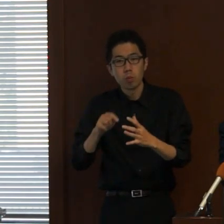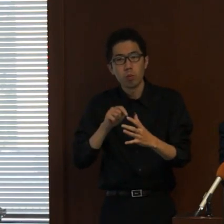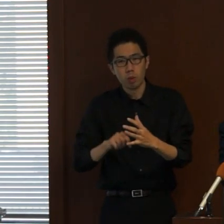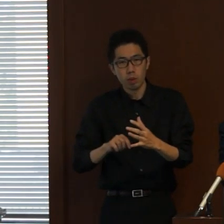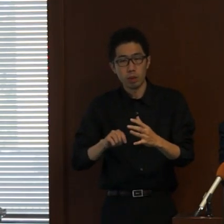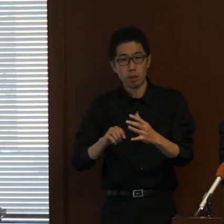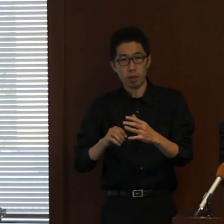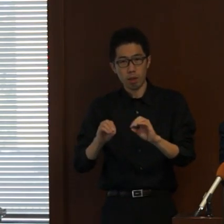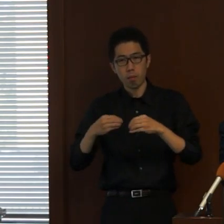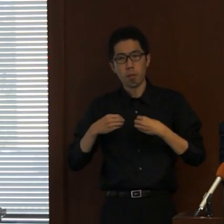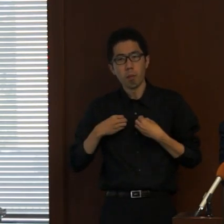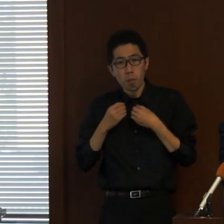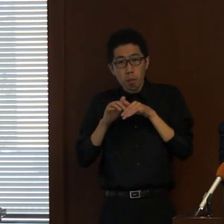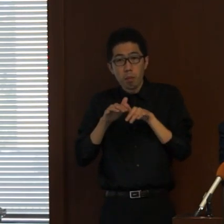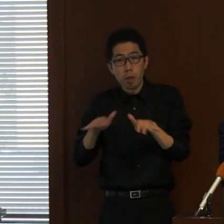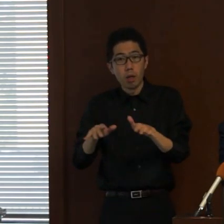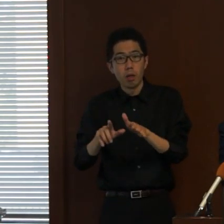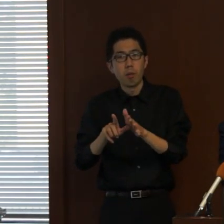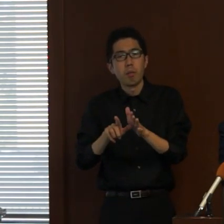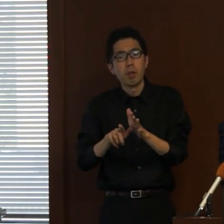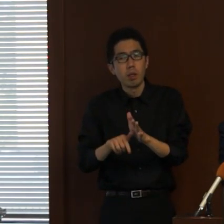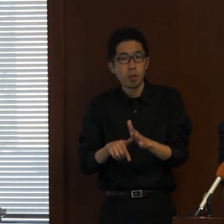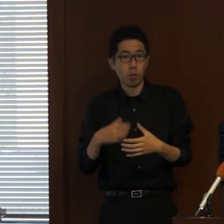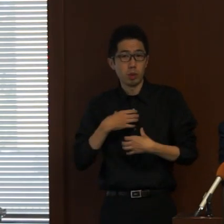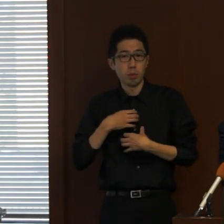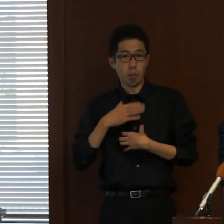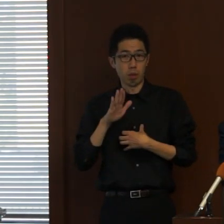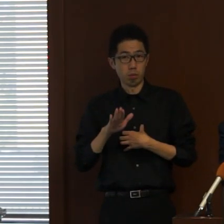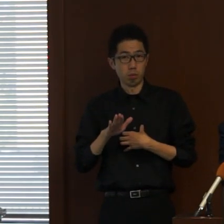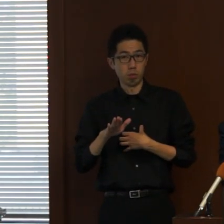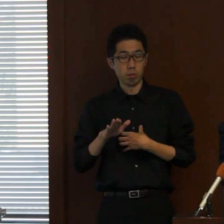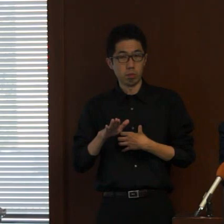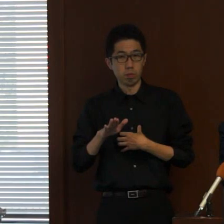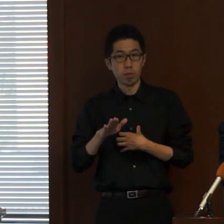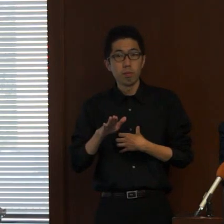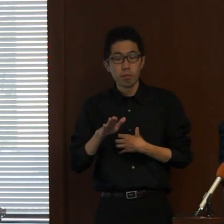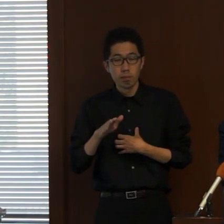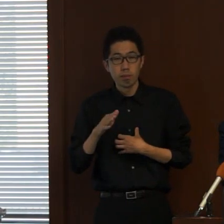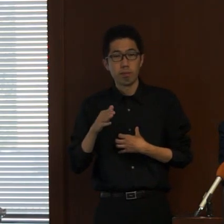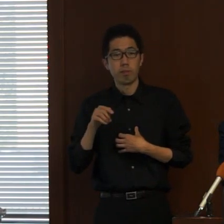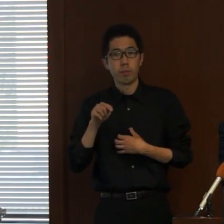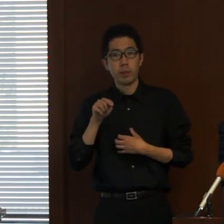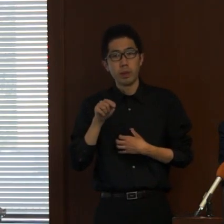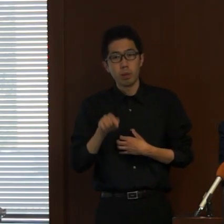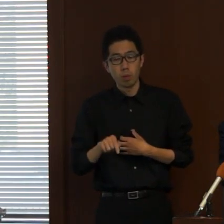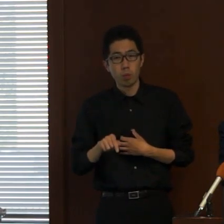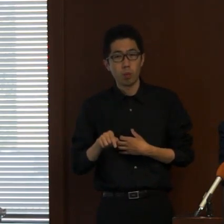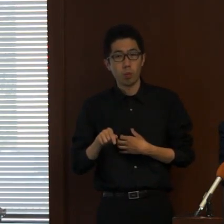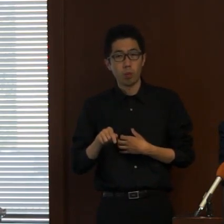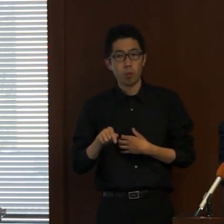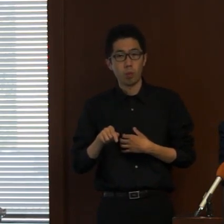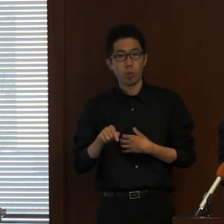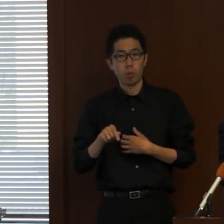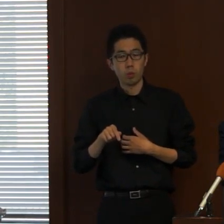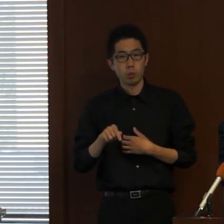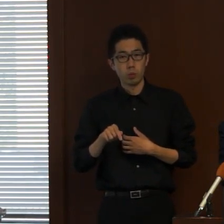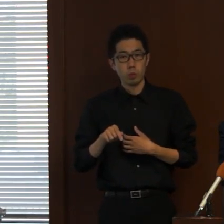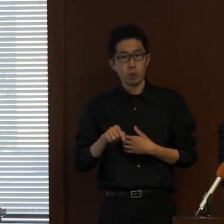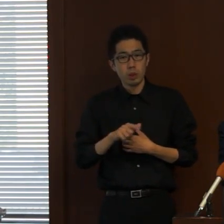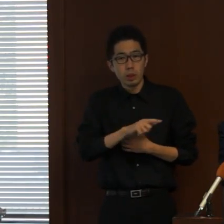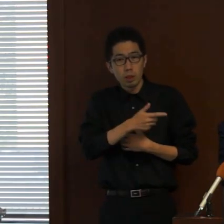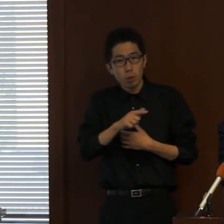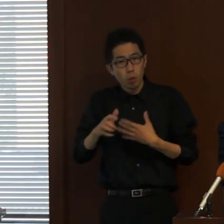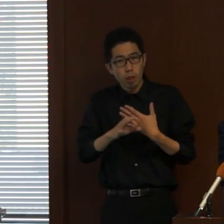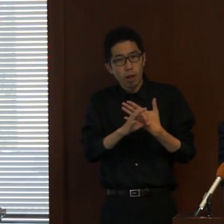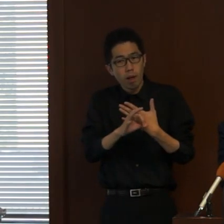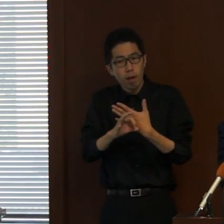それがもういっぺんにまた起きるわけで、大変なことになるので、そういったことなどをさまざま